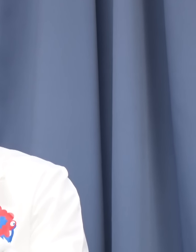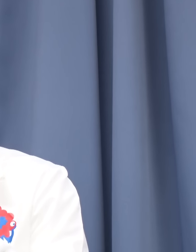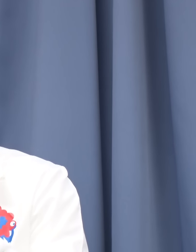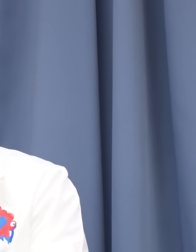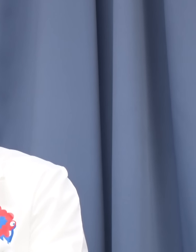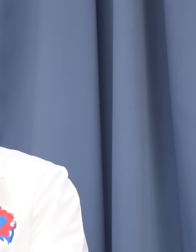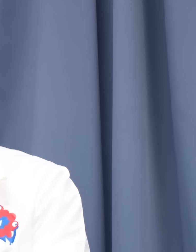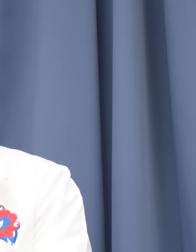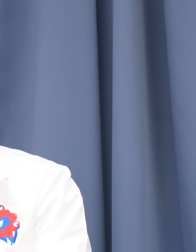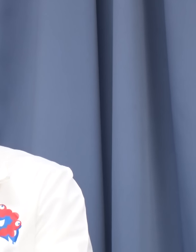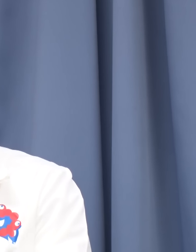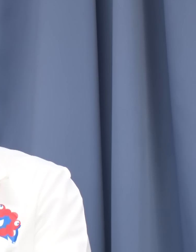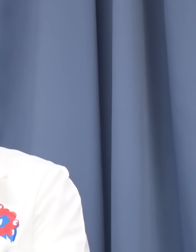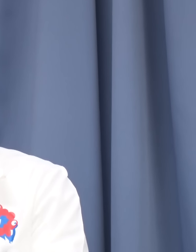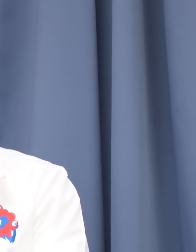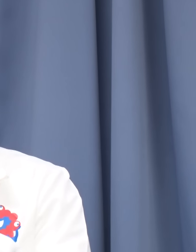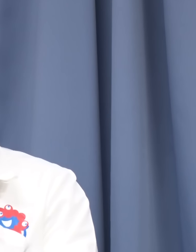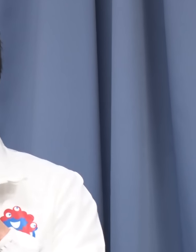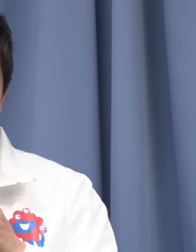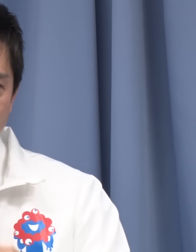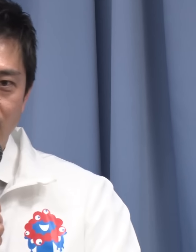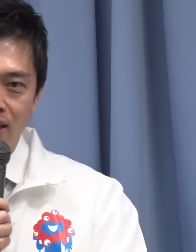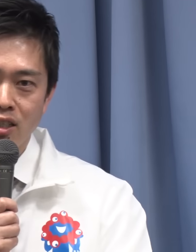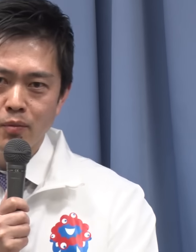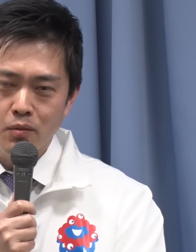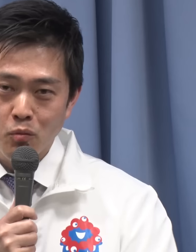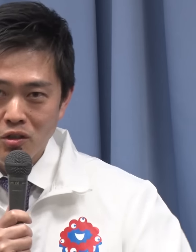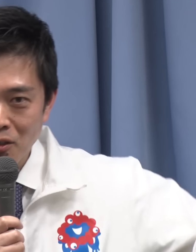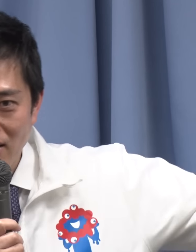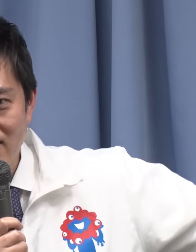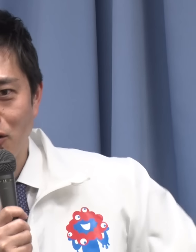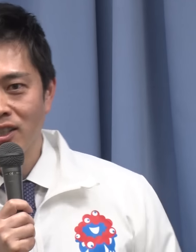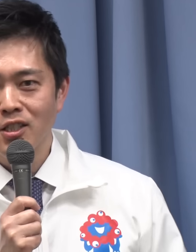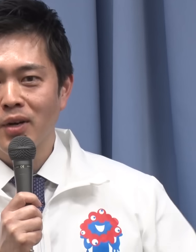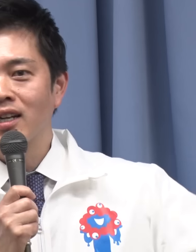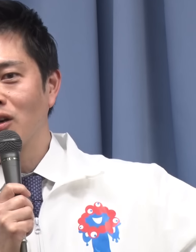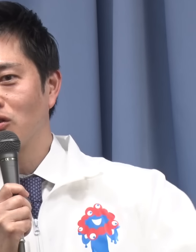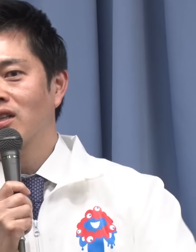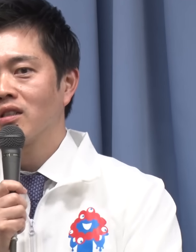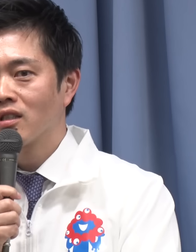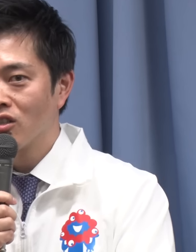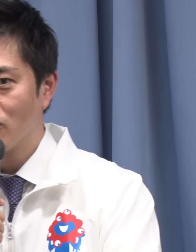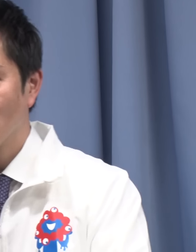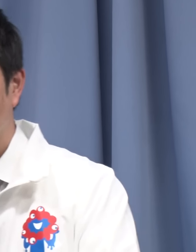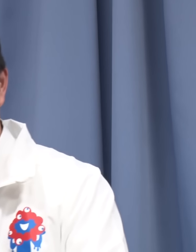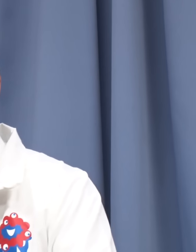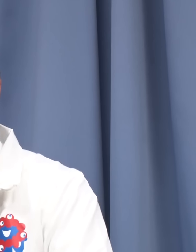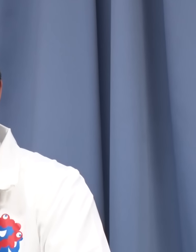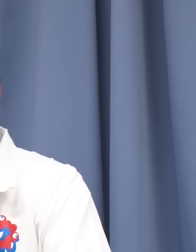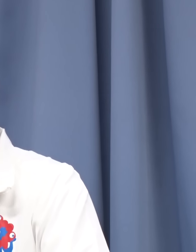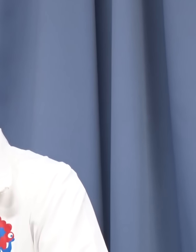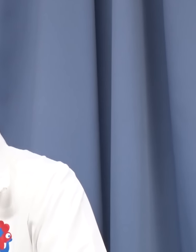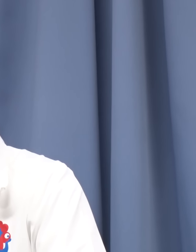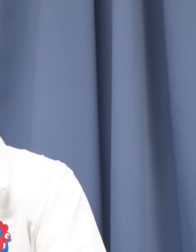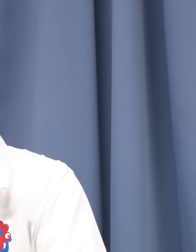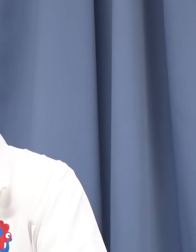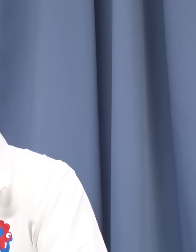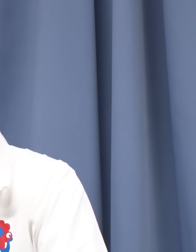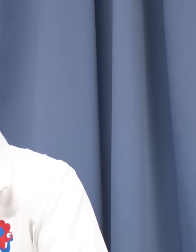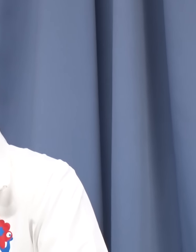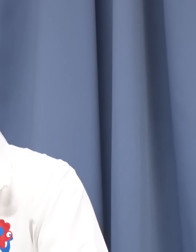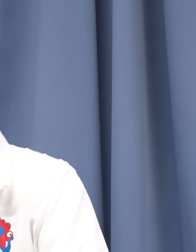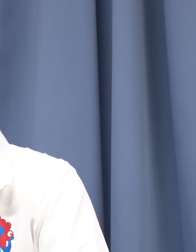思いますよ。あのただまだ合意は何もできてないです。まあ、でも僕ゼロ歳児選挙権で実は前から結構言ってるんですけれども、まだ合意はできているわ